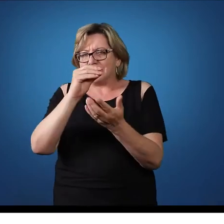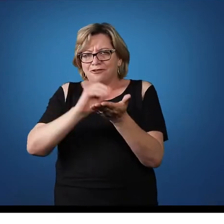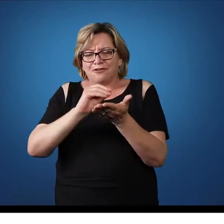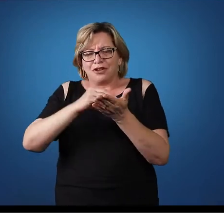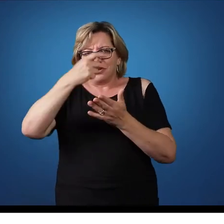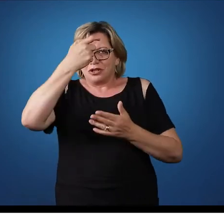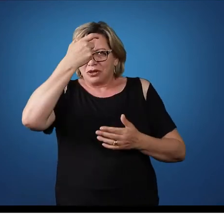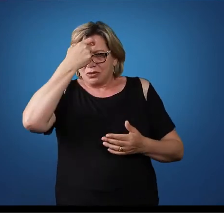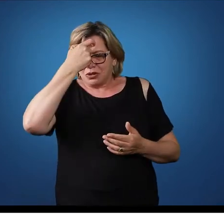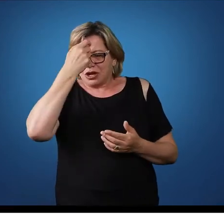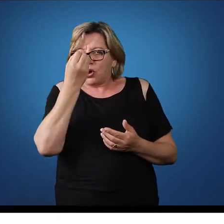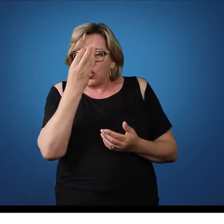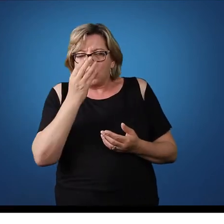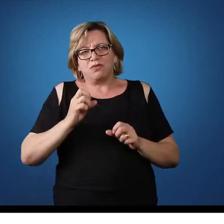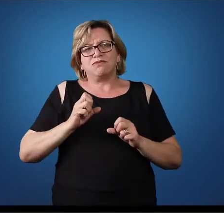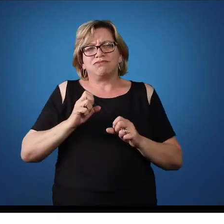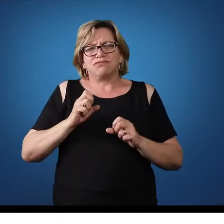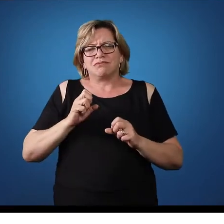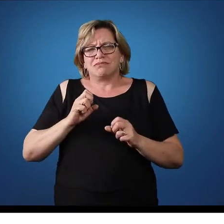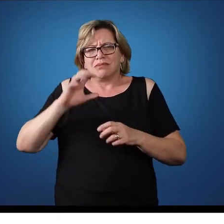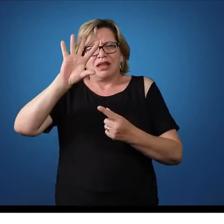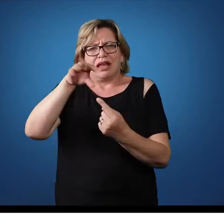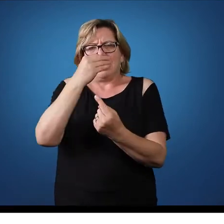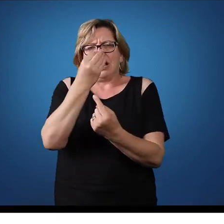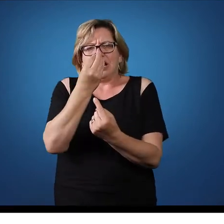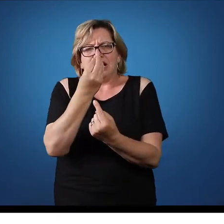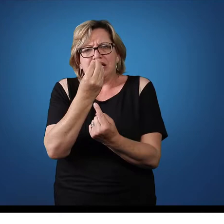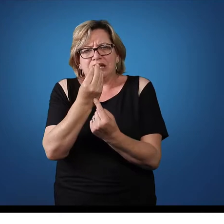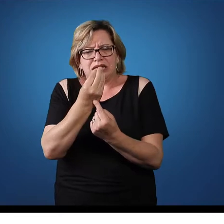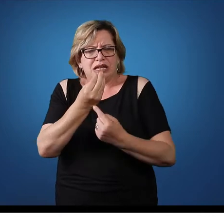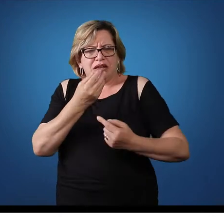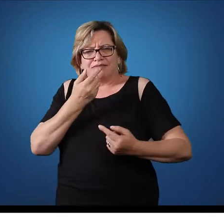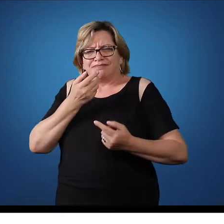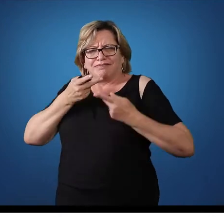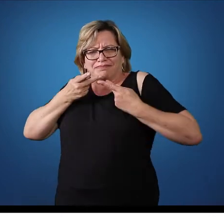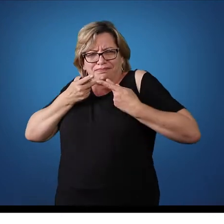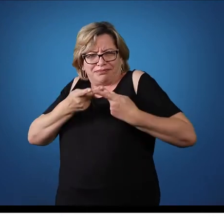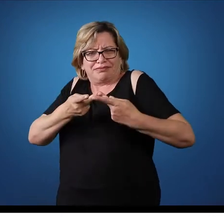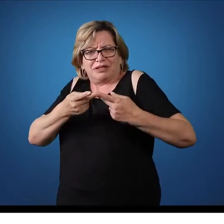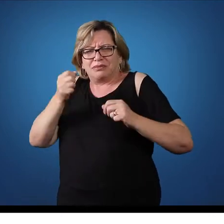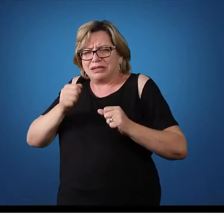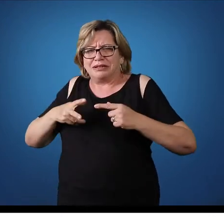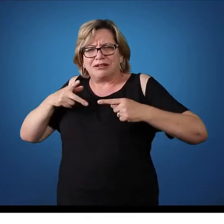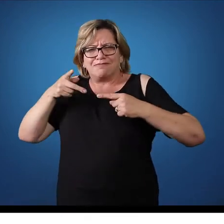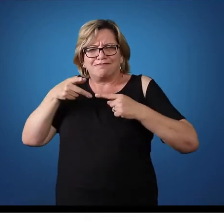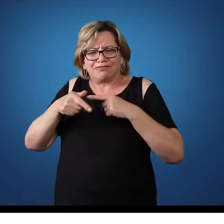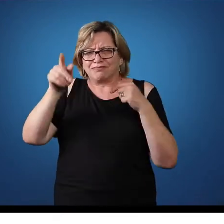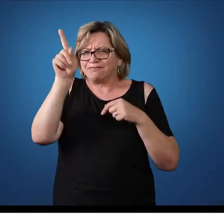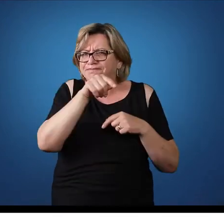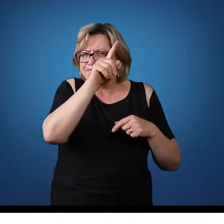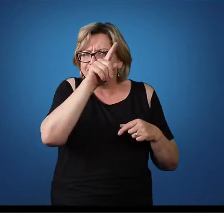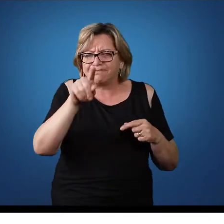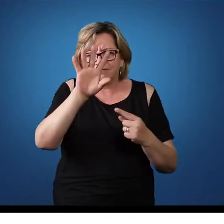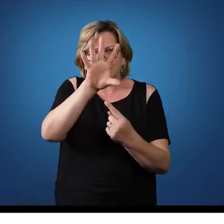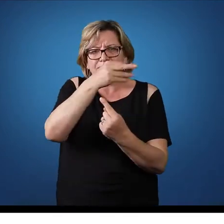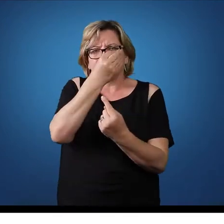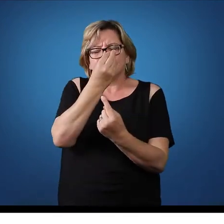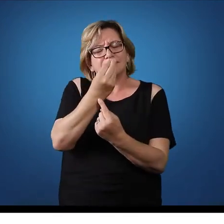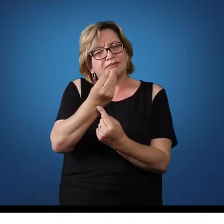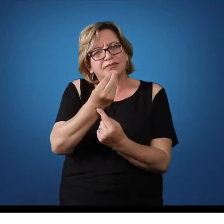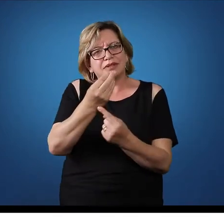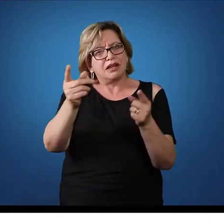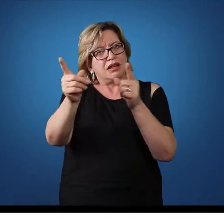que a arte ofende, ou que a arte é, de algum modo, algo que deve ser censurado ou proibido, a gente está